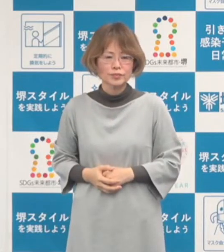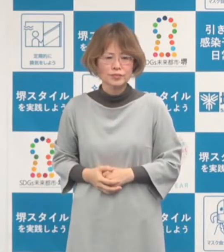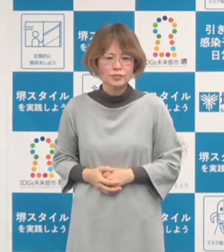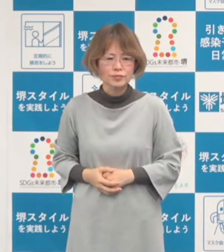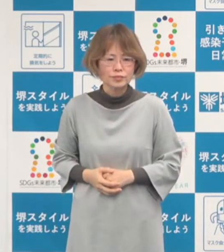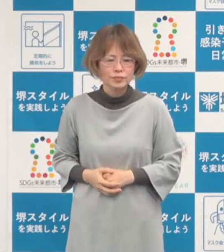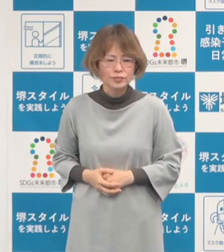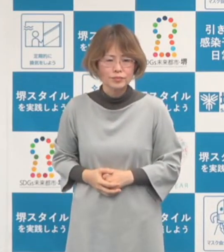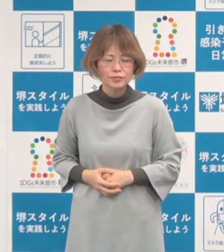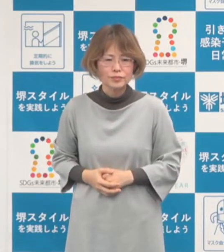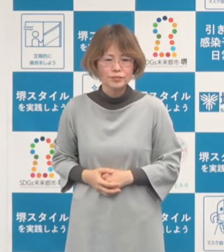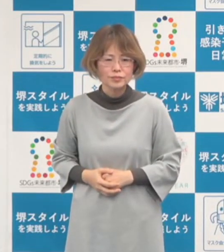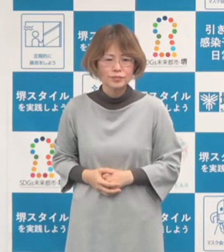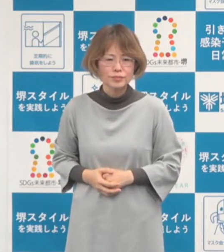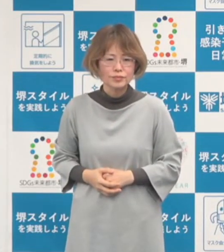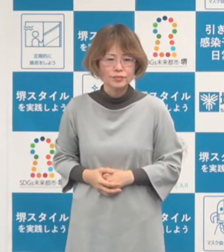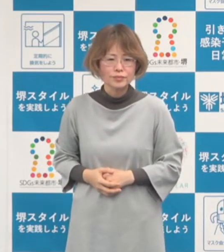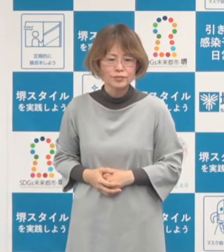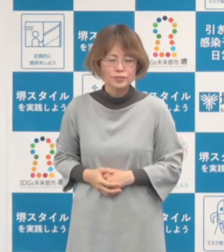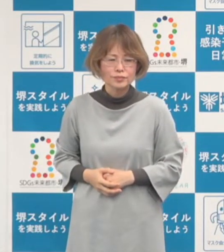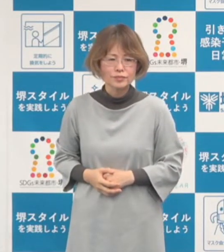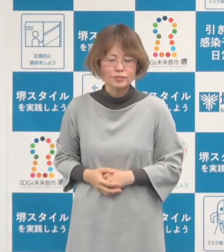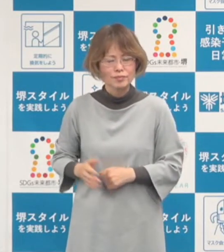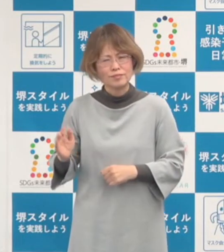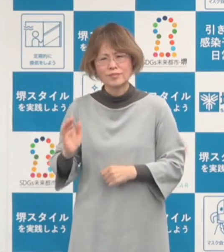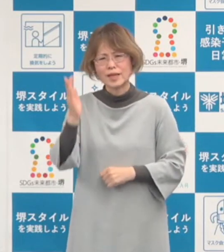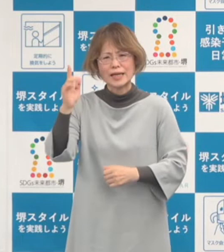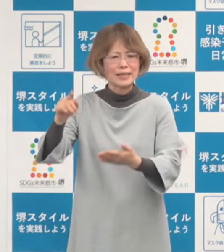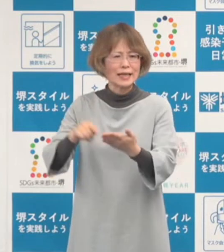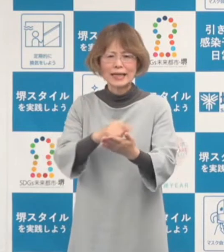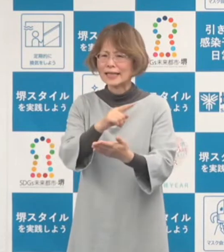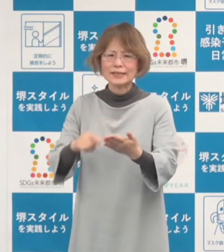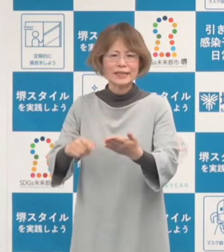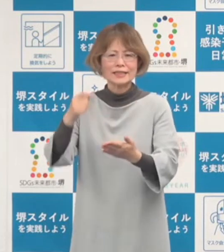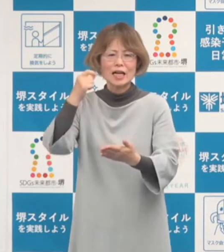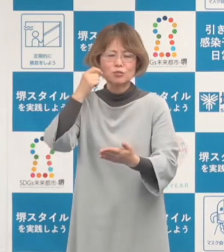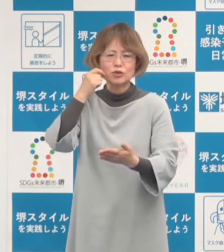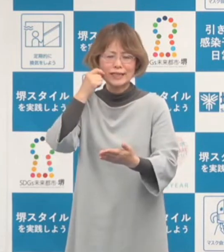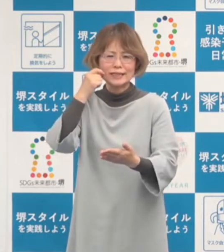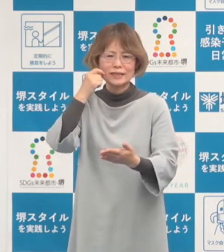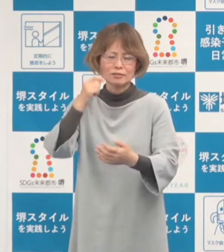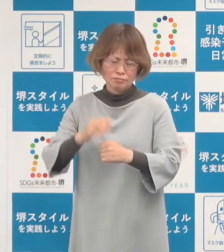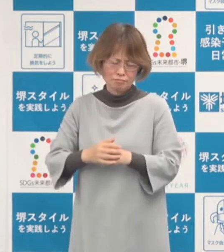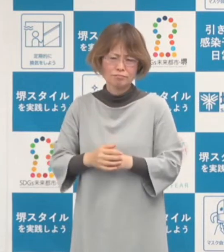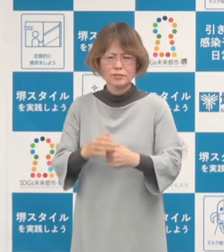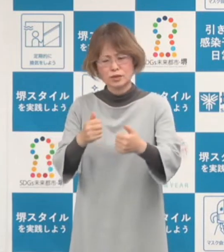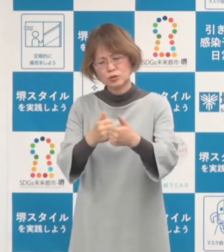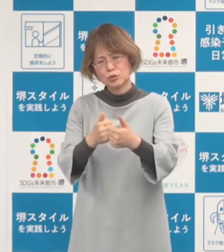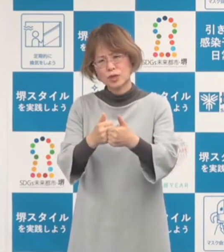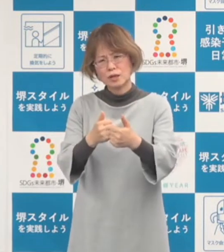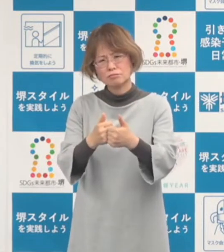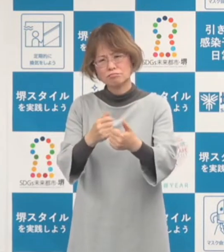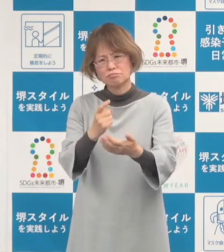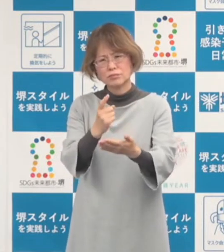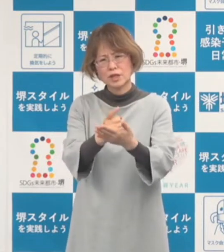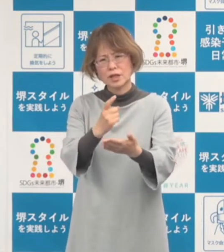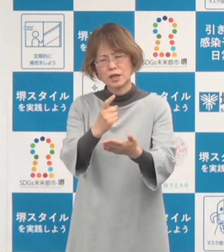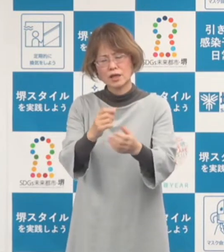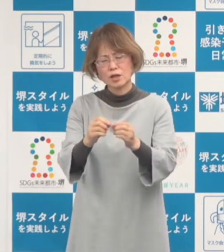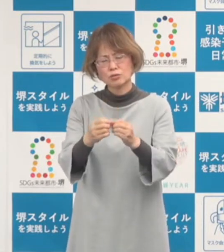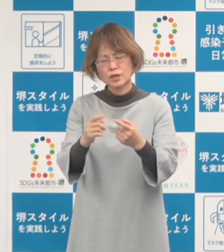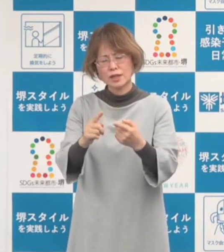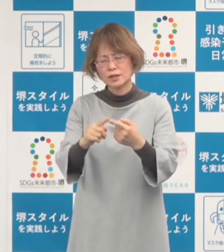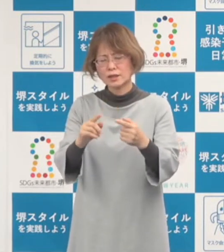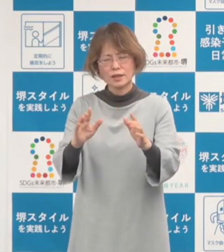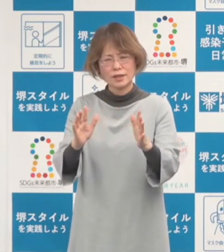一方でなかなかこう解決に至らない、相談しても相談に乗るだけで 何も具体的なことはして